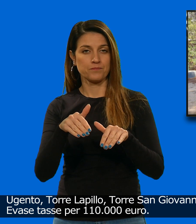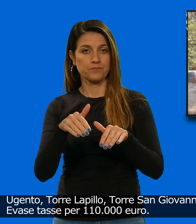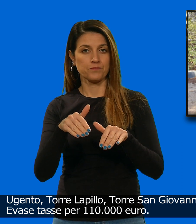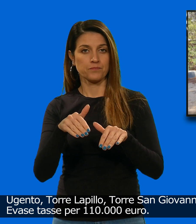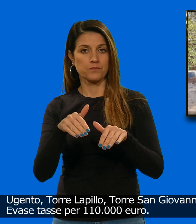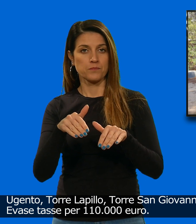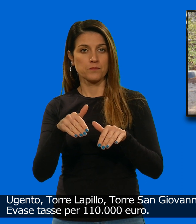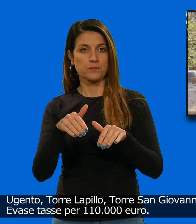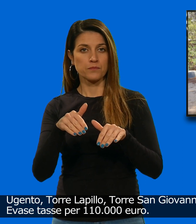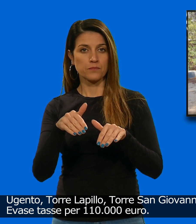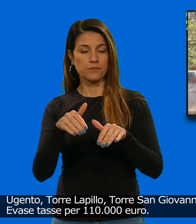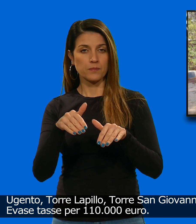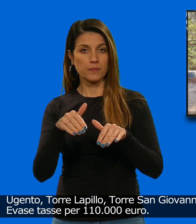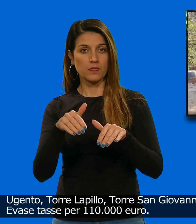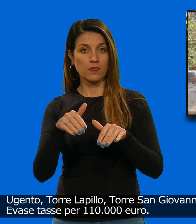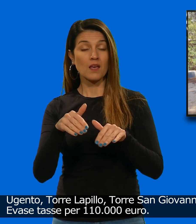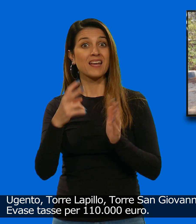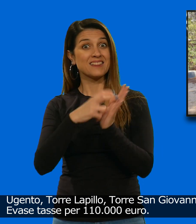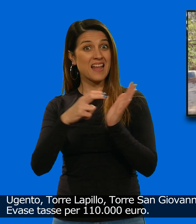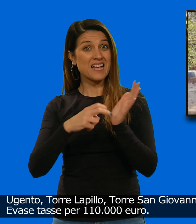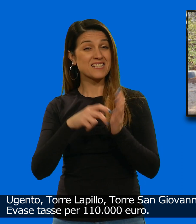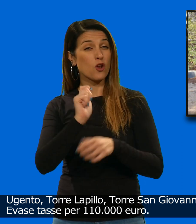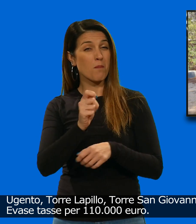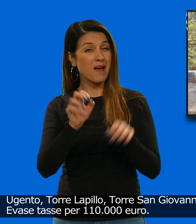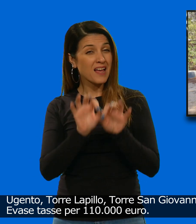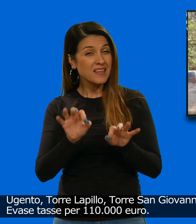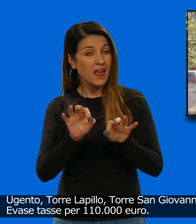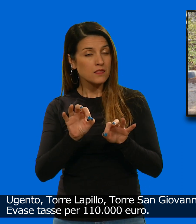Marini evase tasse per circa €10.000